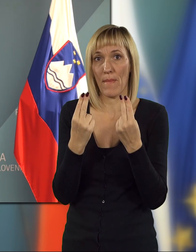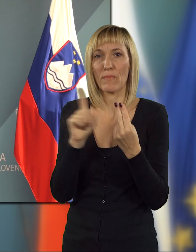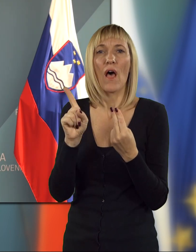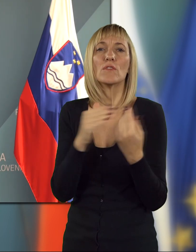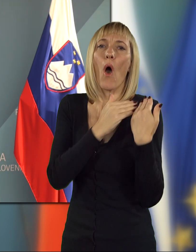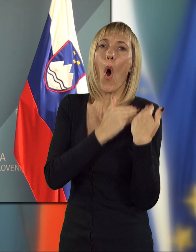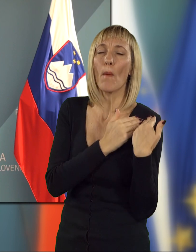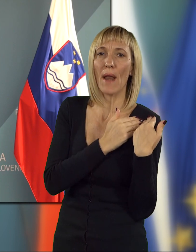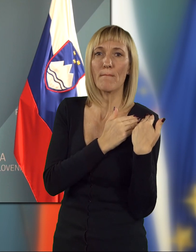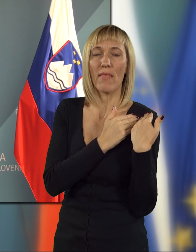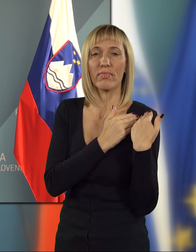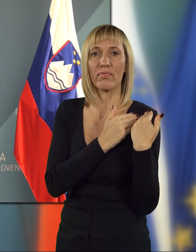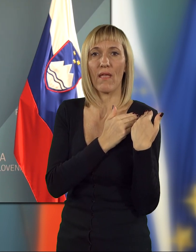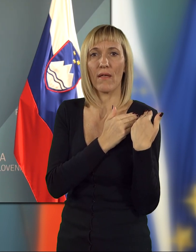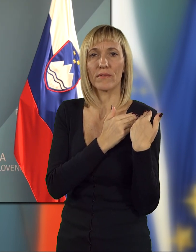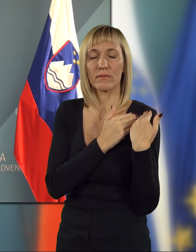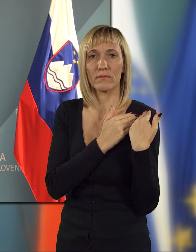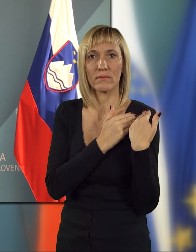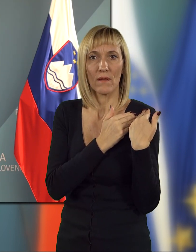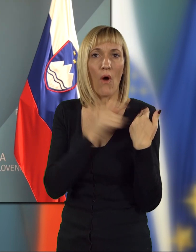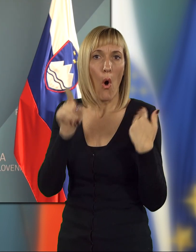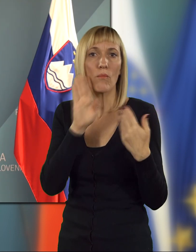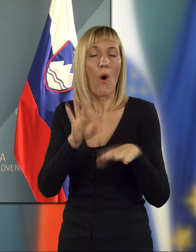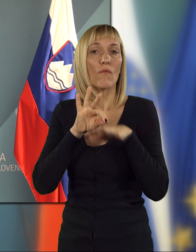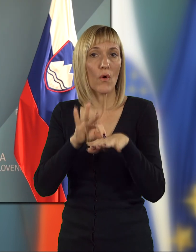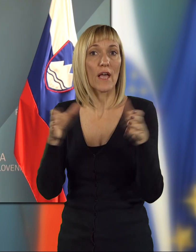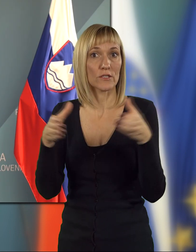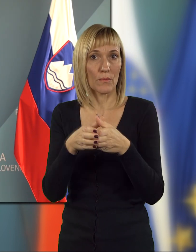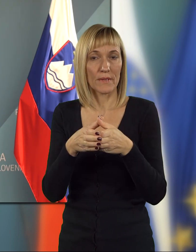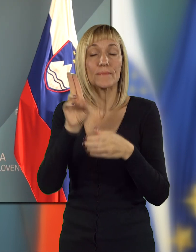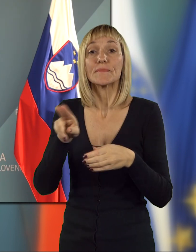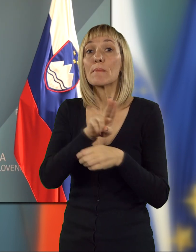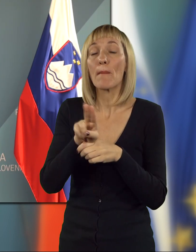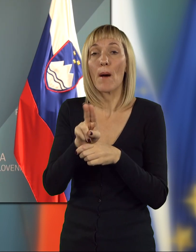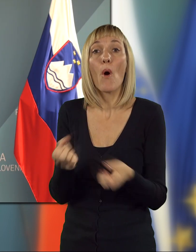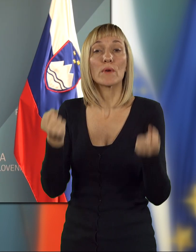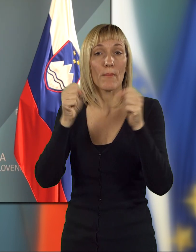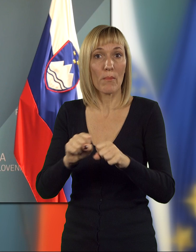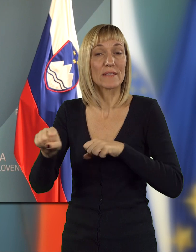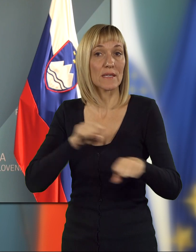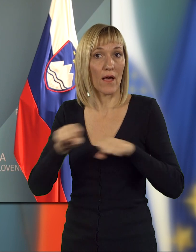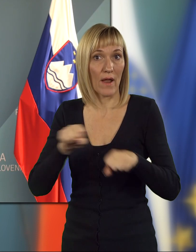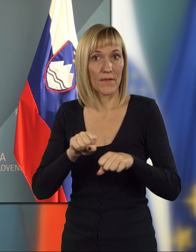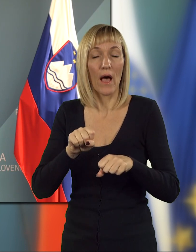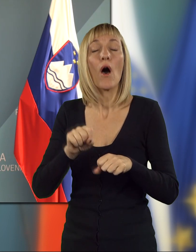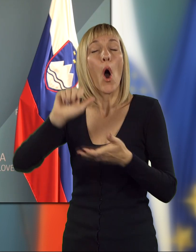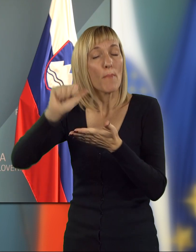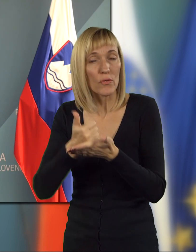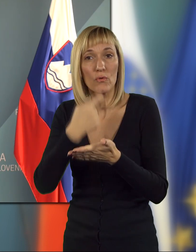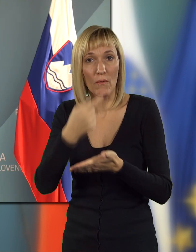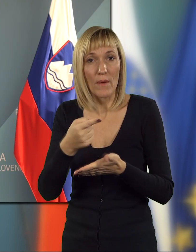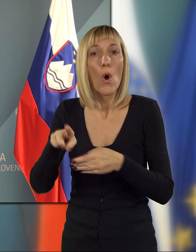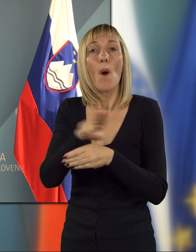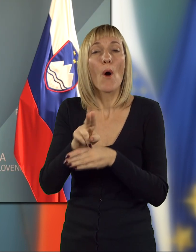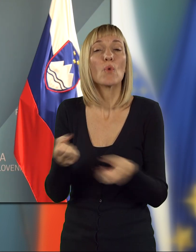bistveno, neobremenjeno gre kot vodja pogajalske skupine, ima pa polna pooblastila vlade, ponavljam,